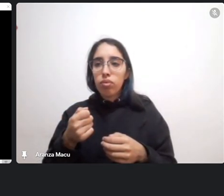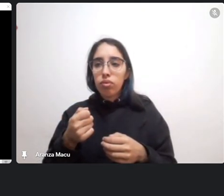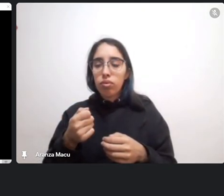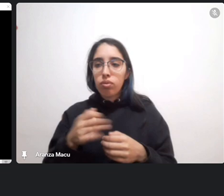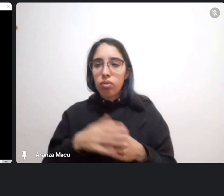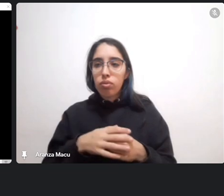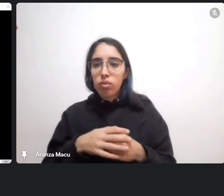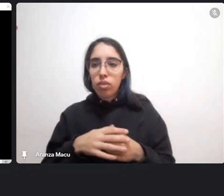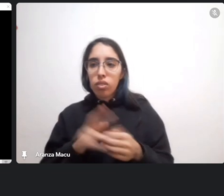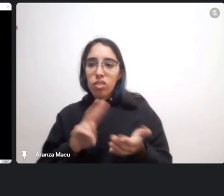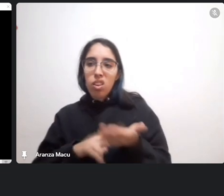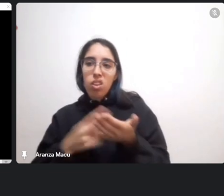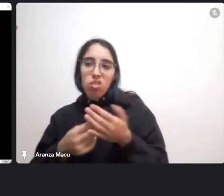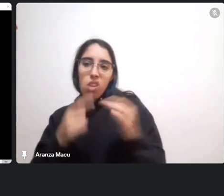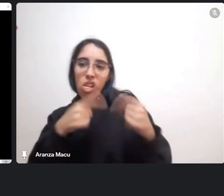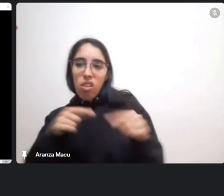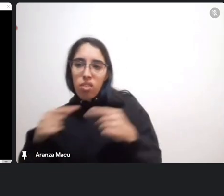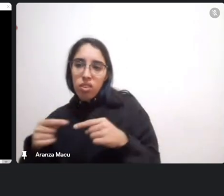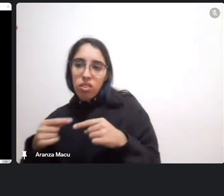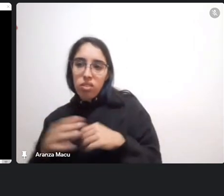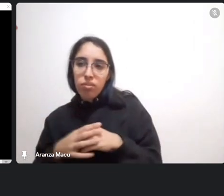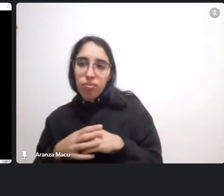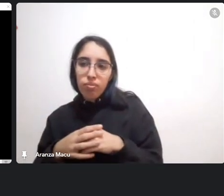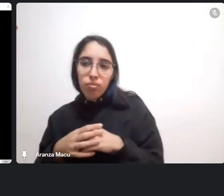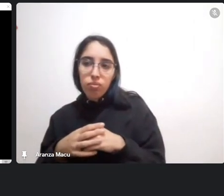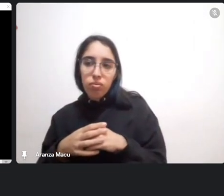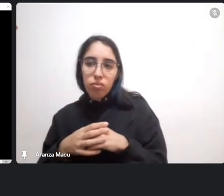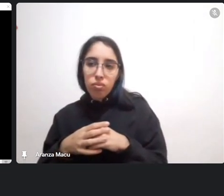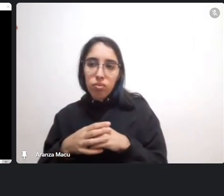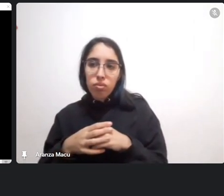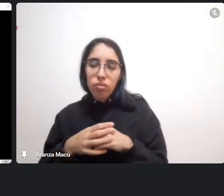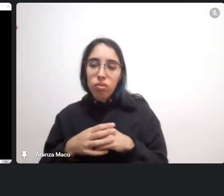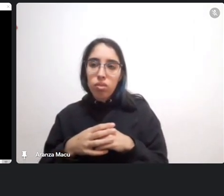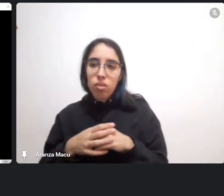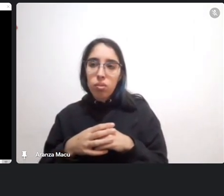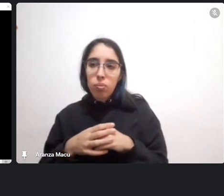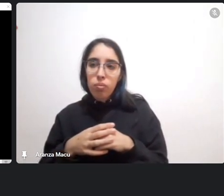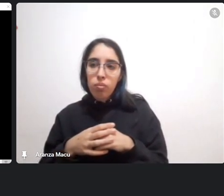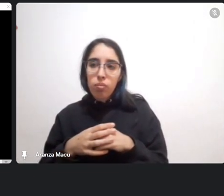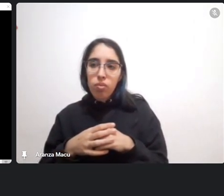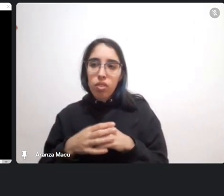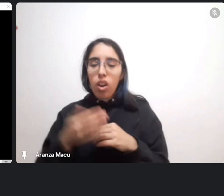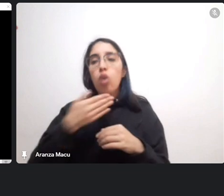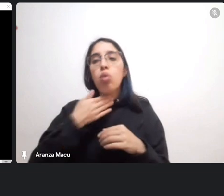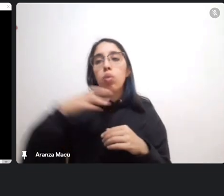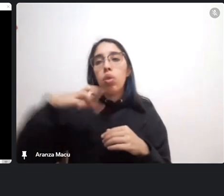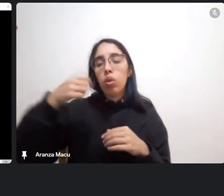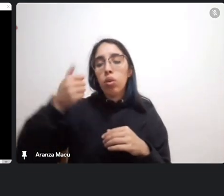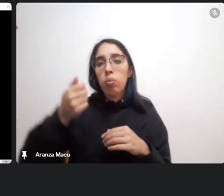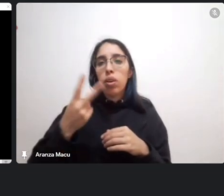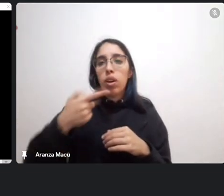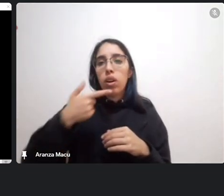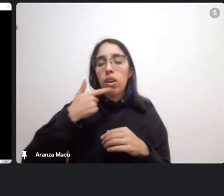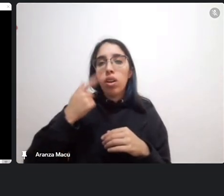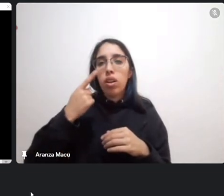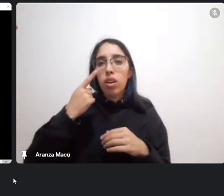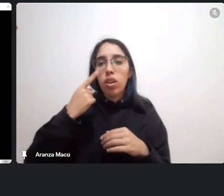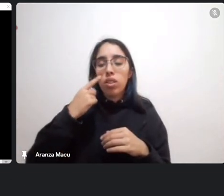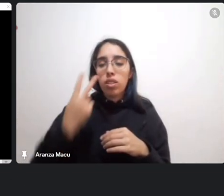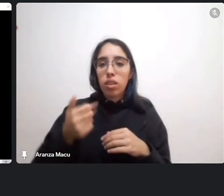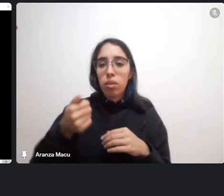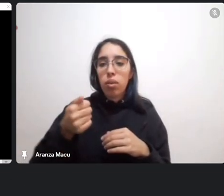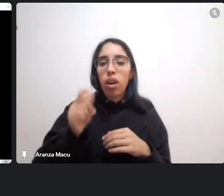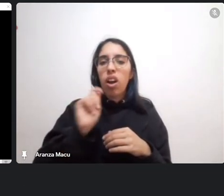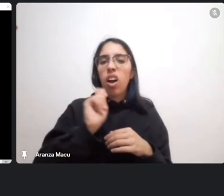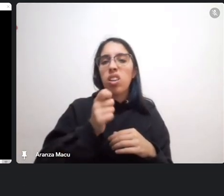¿sí? Entonces, pero no sabemos quién no lo ha beneficiado, ¿sí? Entonces, si está solo, me voy a fijar, capaz que es un error